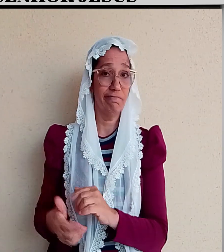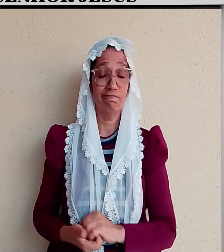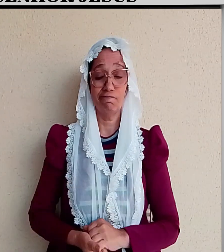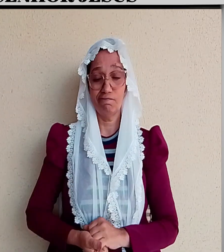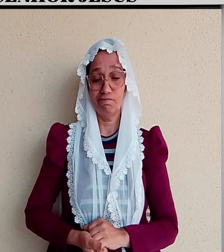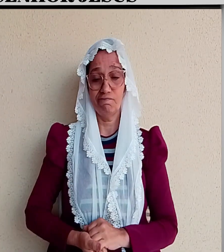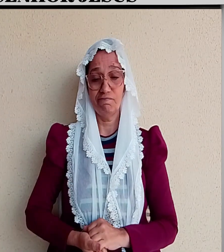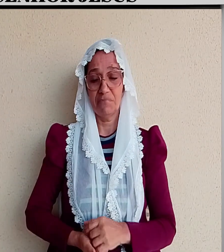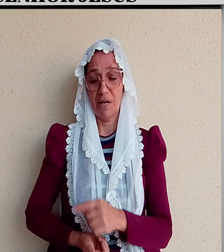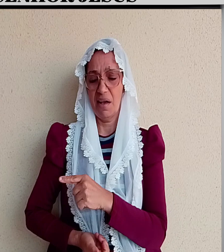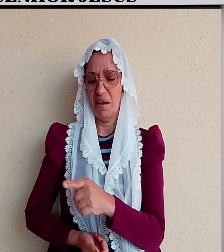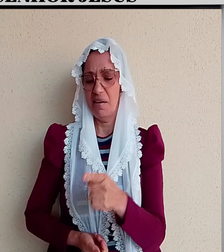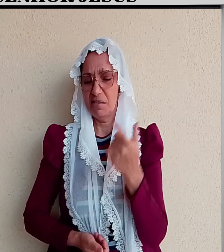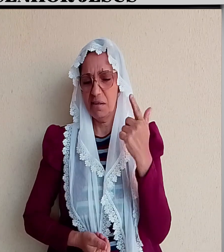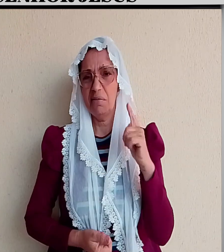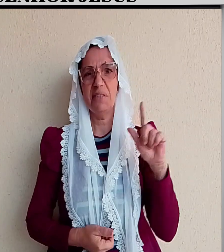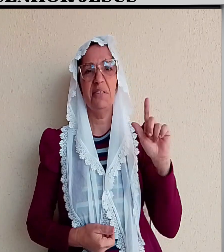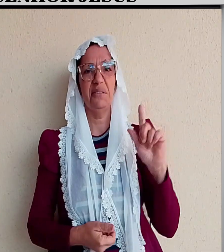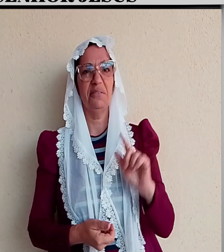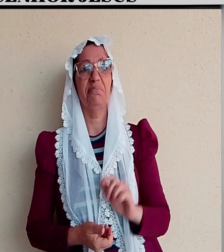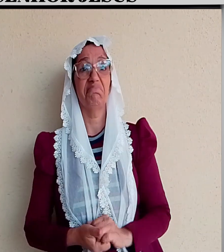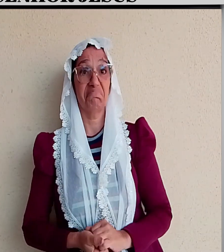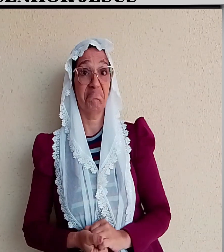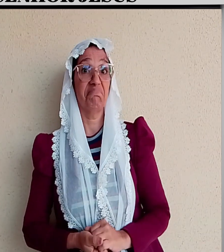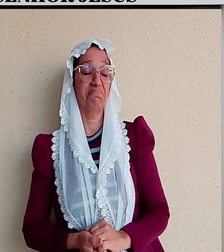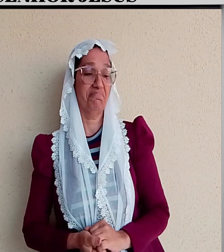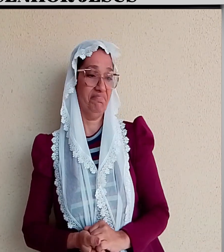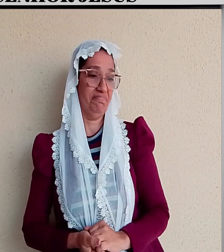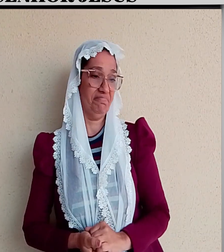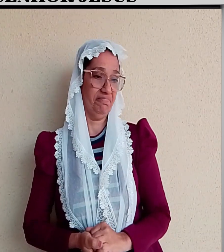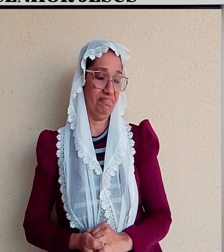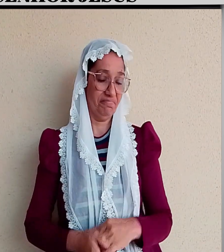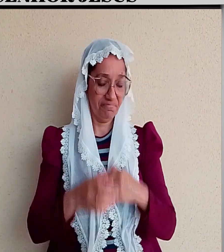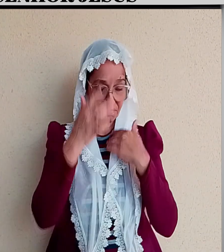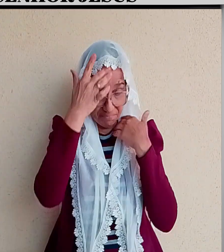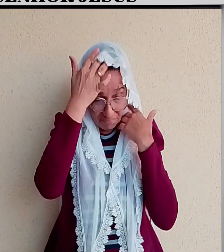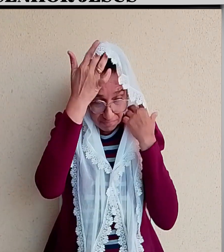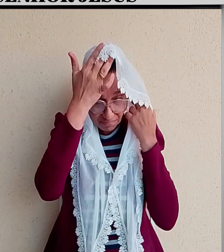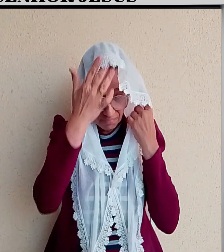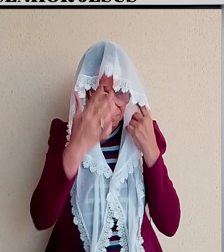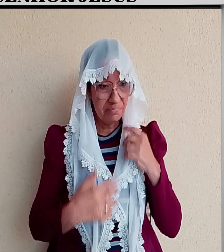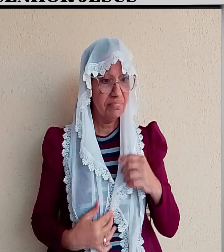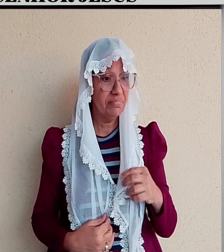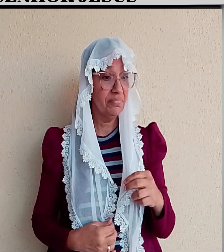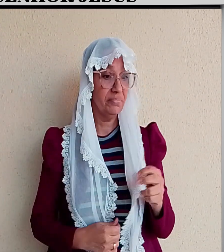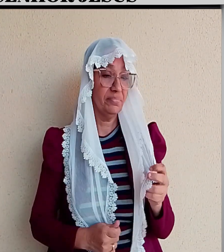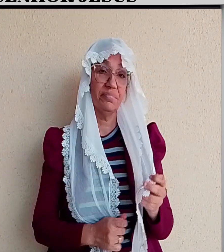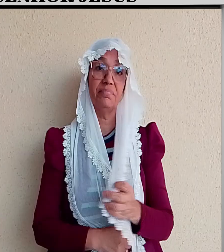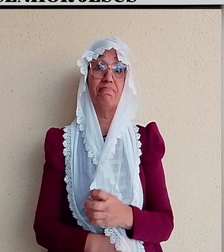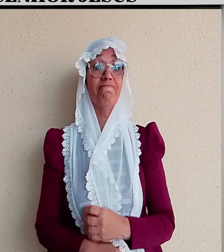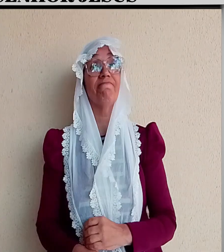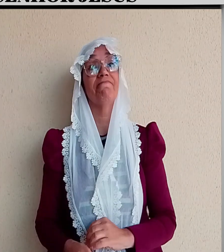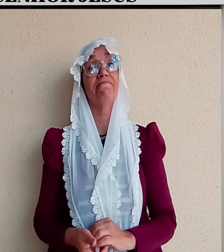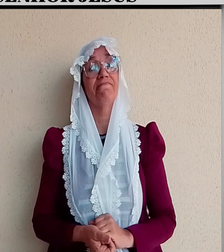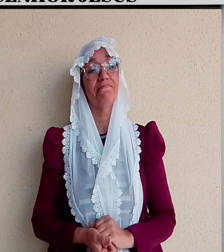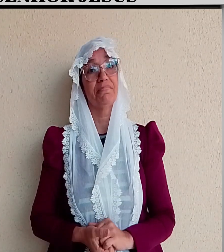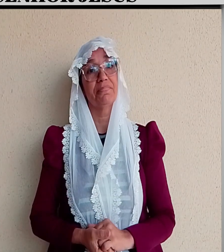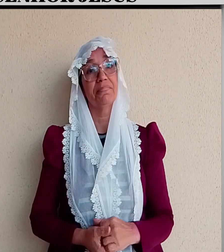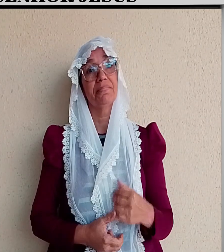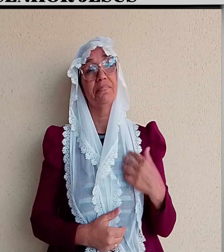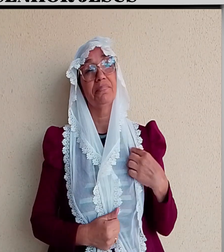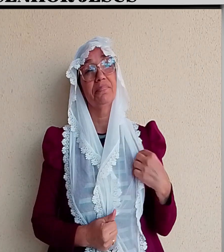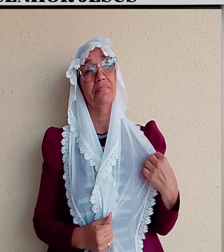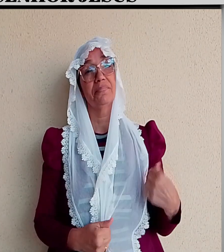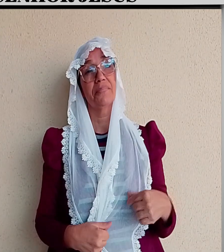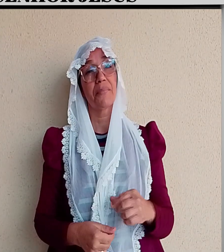Ah, Senhor, mas tudo isso que eu passo, será que o Senhor não está convencido de que eu não vou negar o teu nome? Será que o Senhor não está convencido que eu te